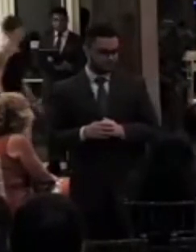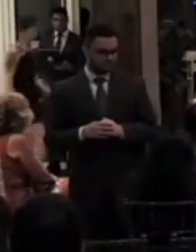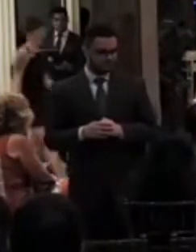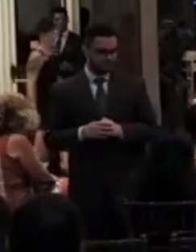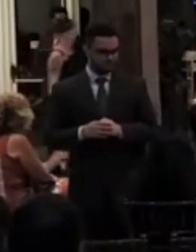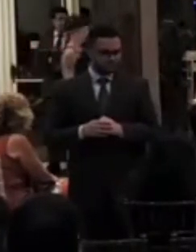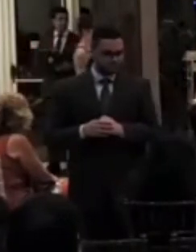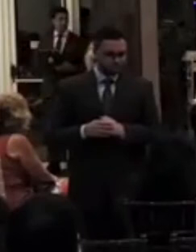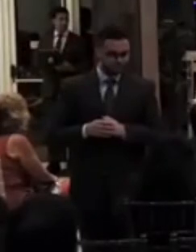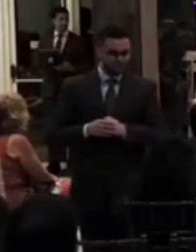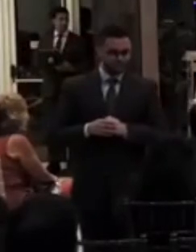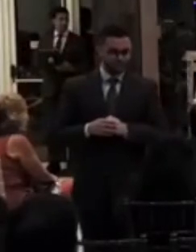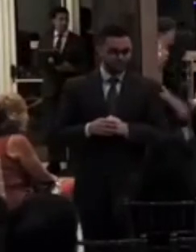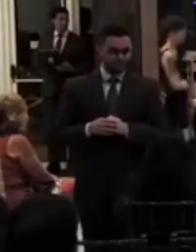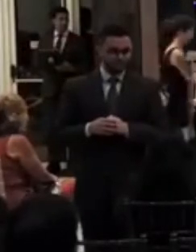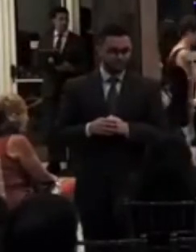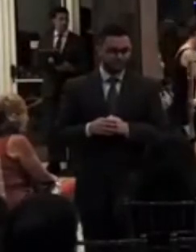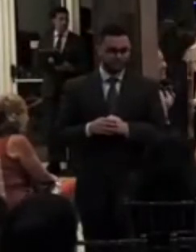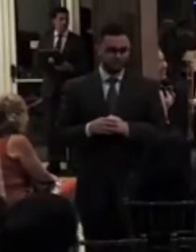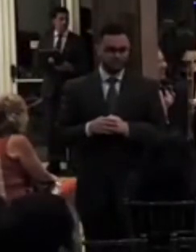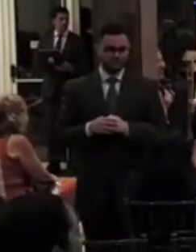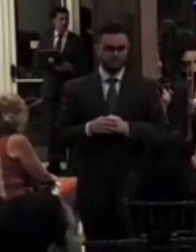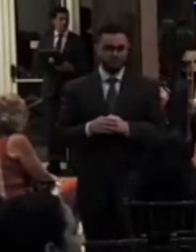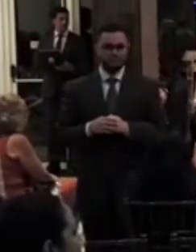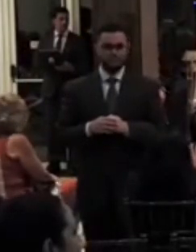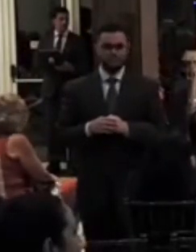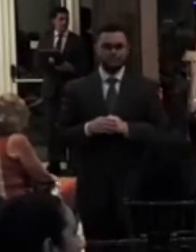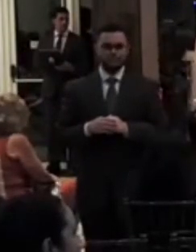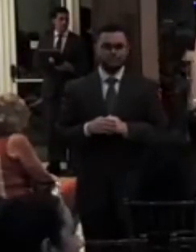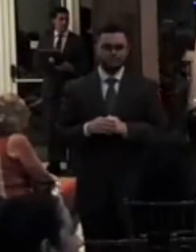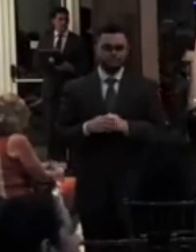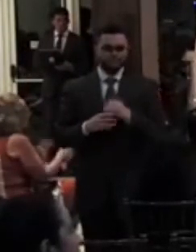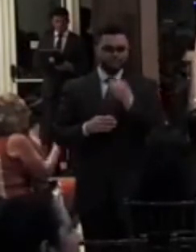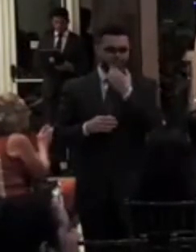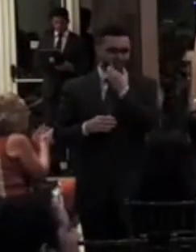E o nosso inoxidável Virgílio Bastos.